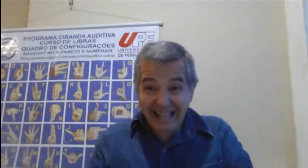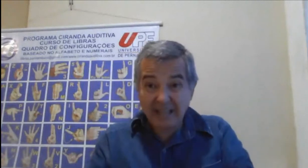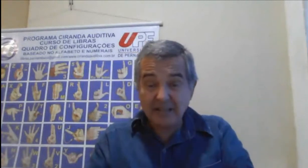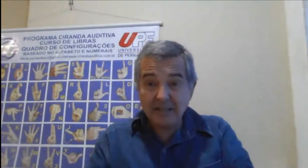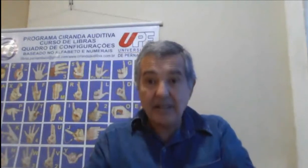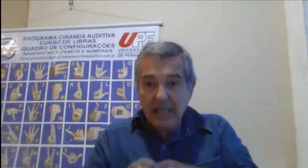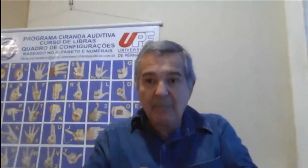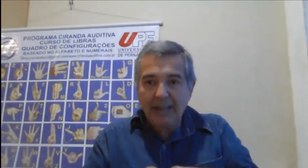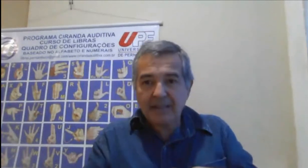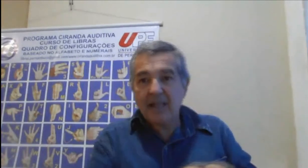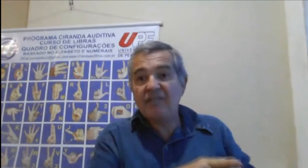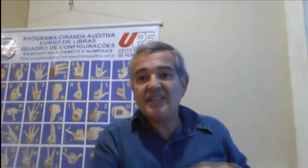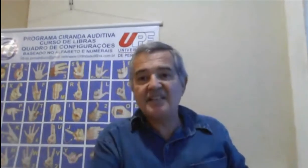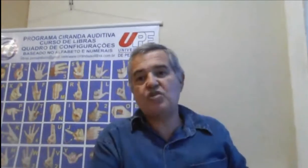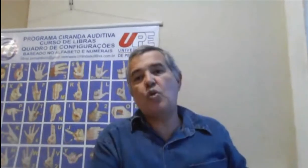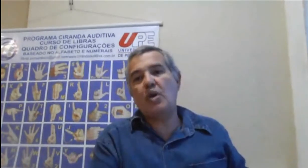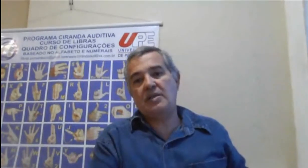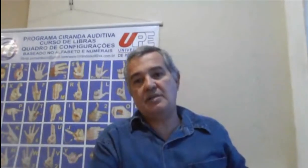compreender e, a partir daí, fazer as escolhas.